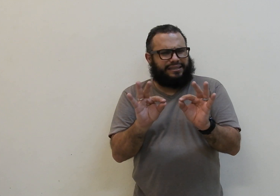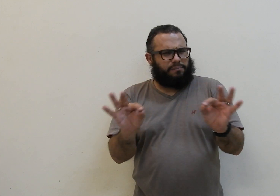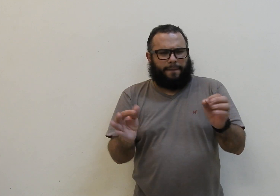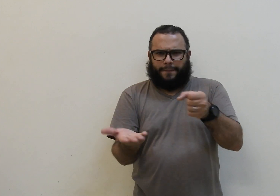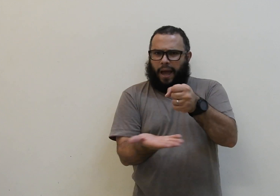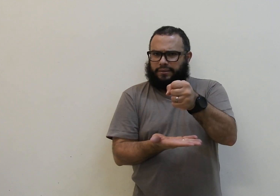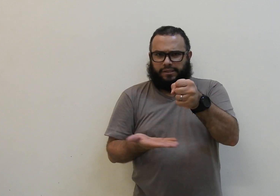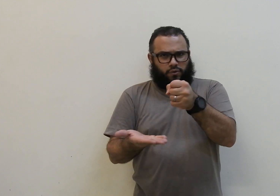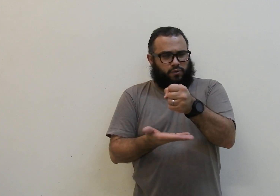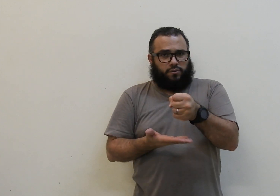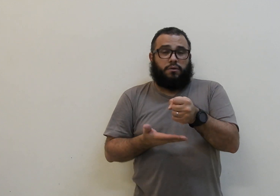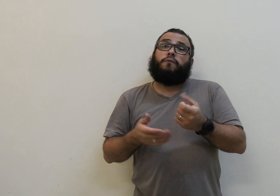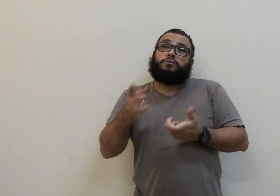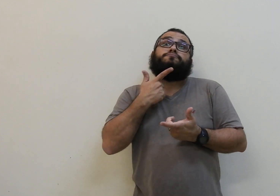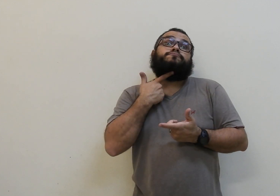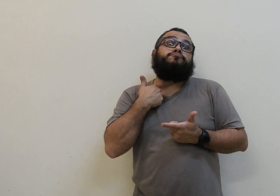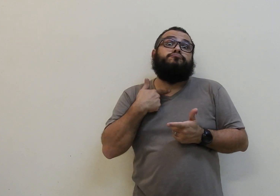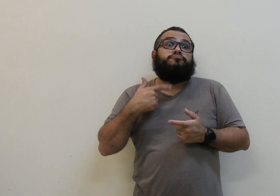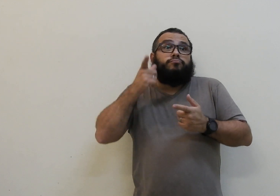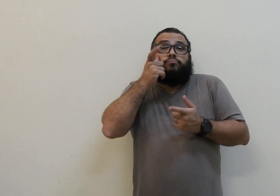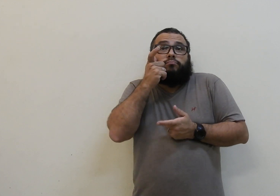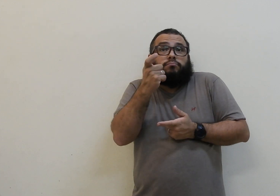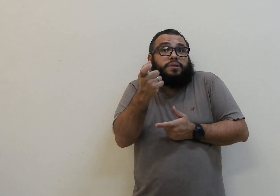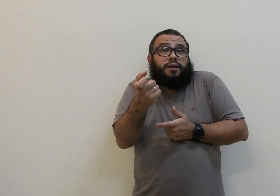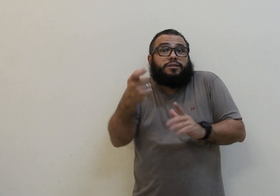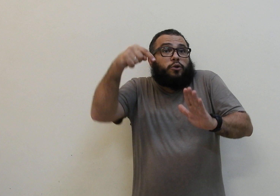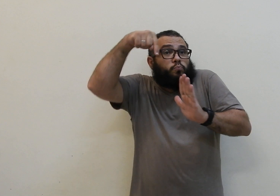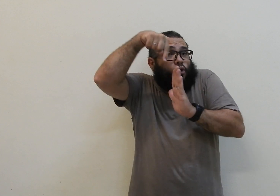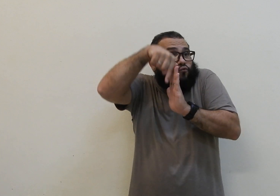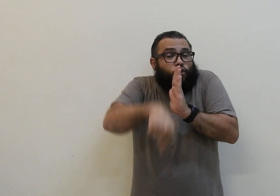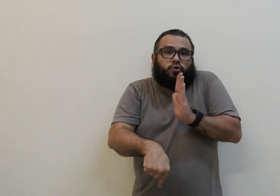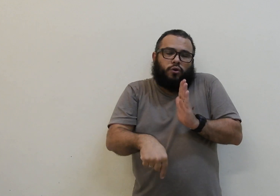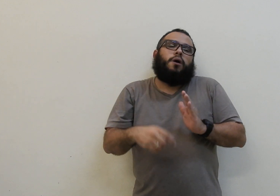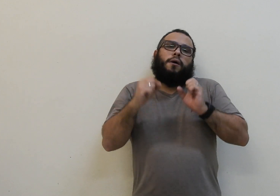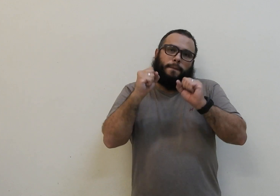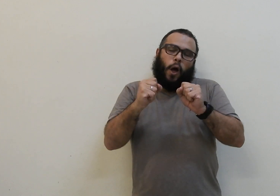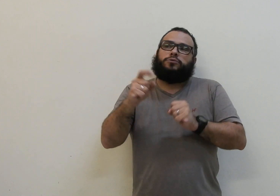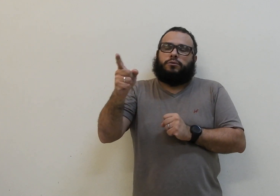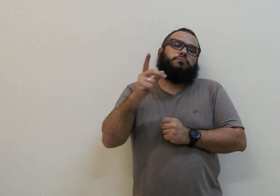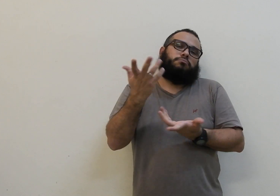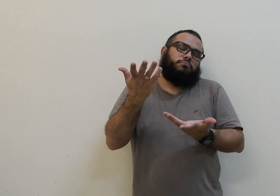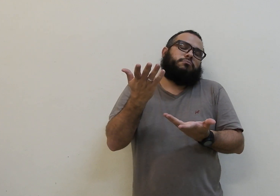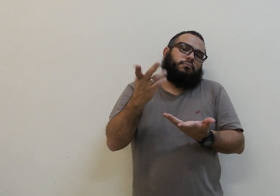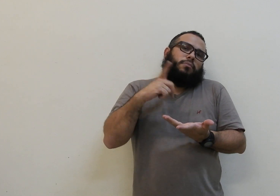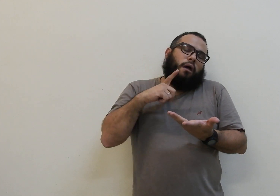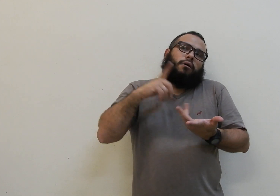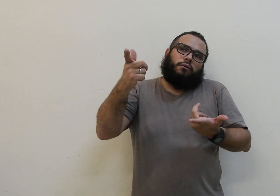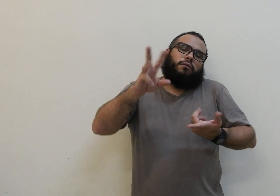A aula é uma aula inicial. E é claro que se vocês tiverem interesse em explorar mais,